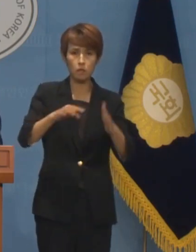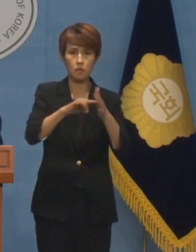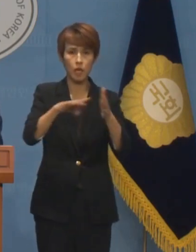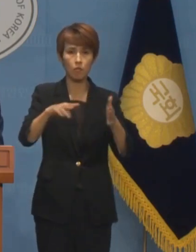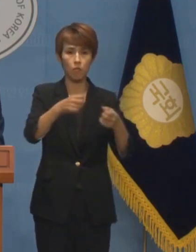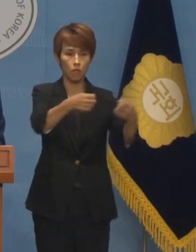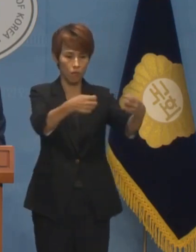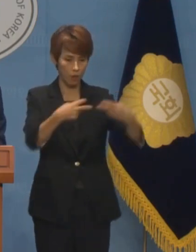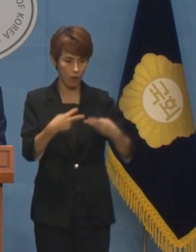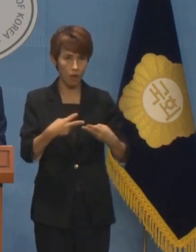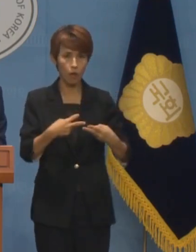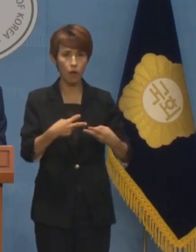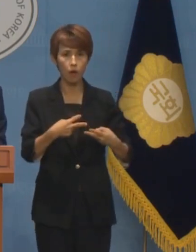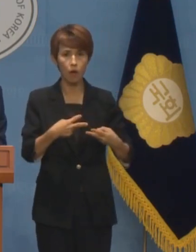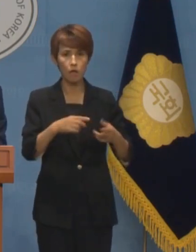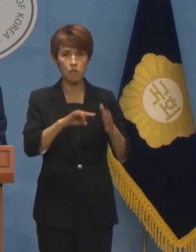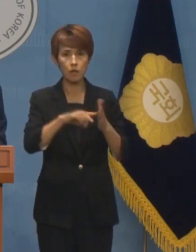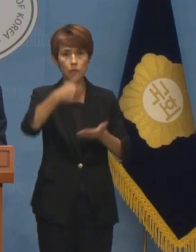고지서는 날아들고 있습니다.